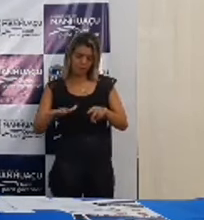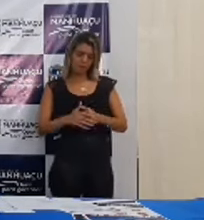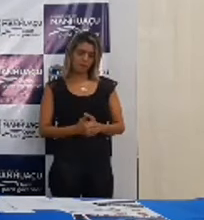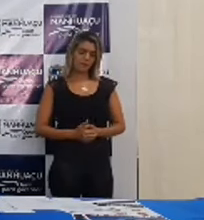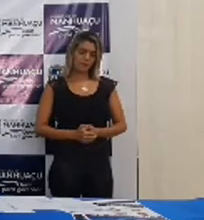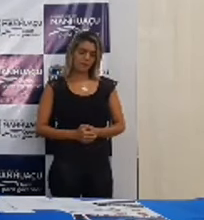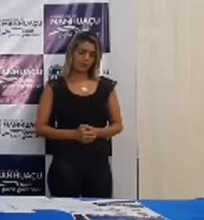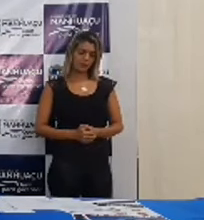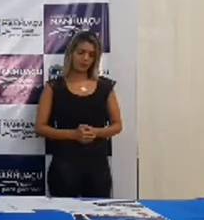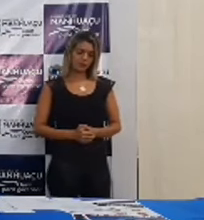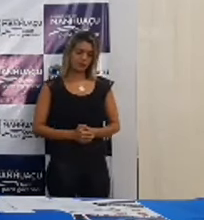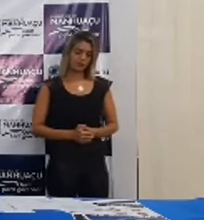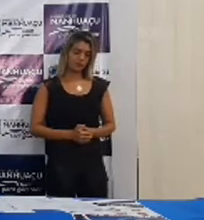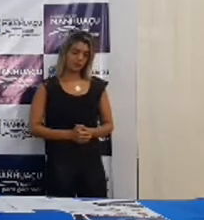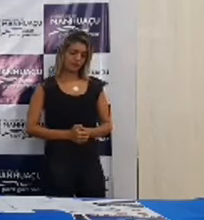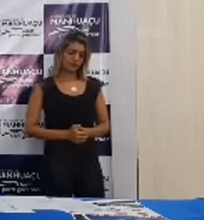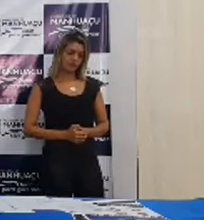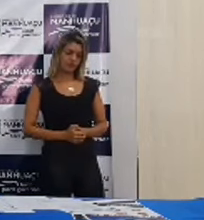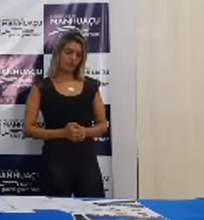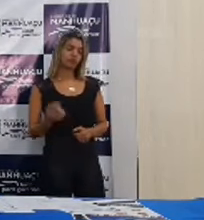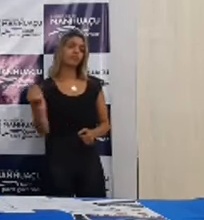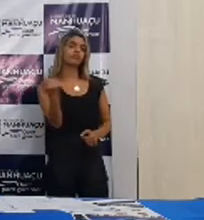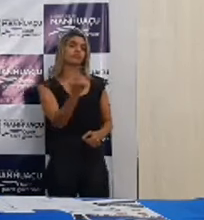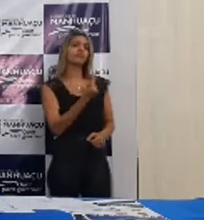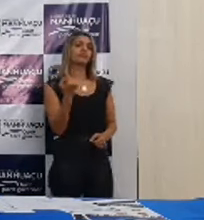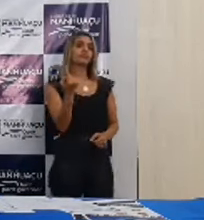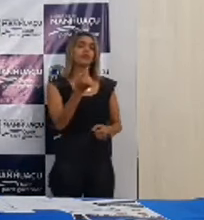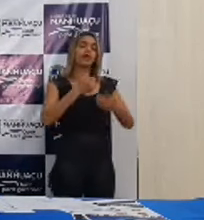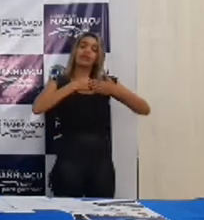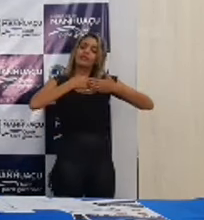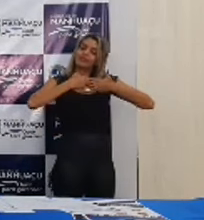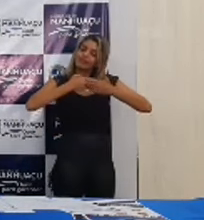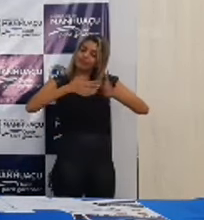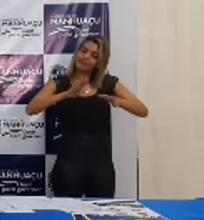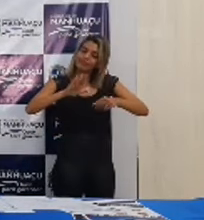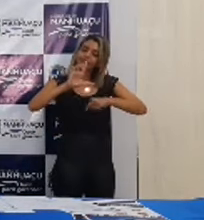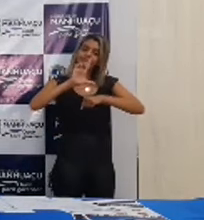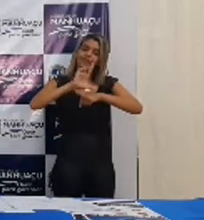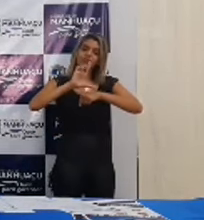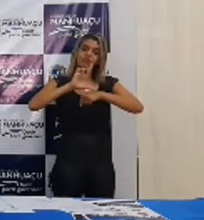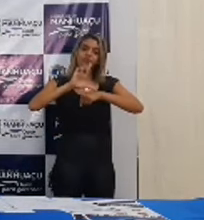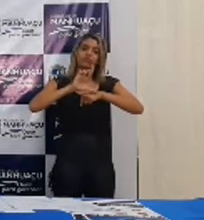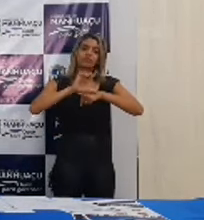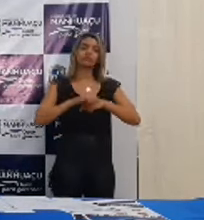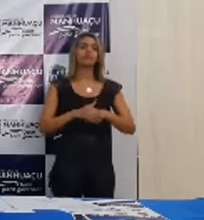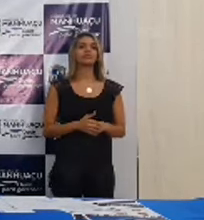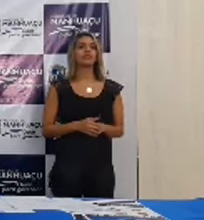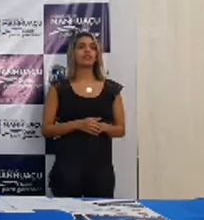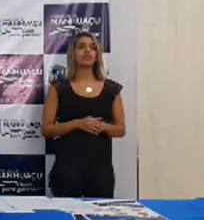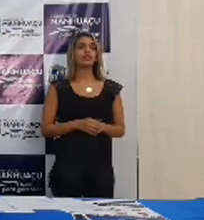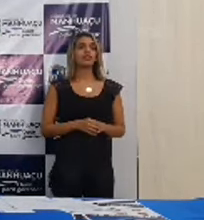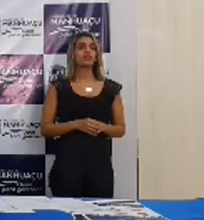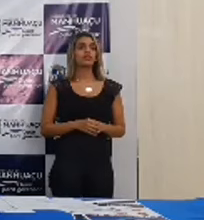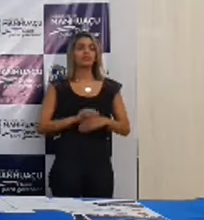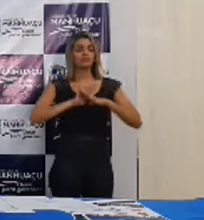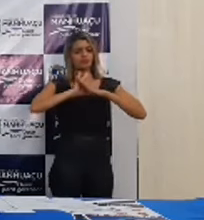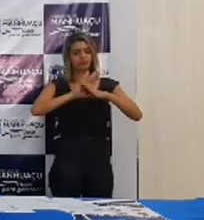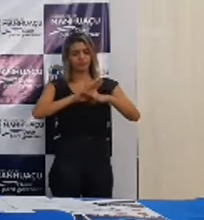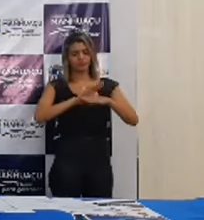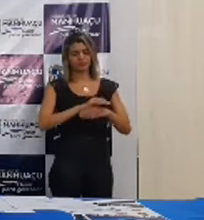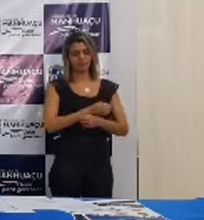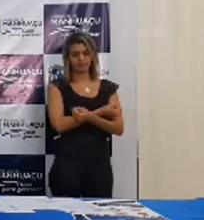mas a conscientização maior é que todos optou pela reabertura para sim a população tentar melhorar o convívio.